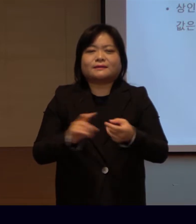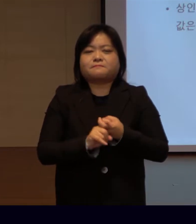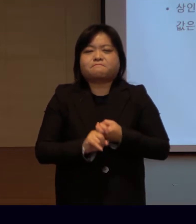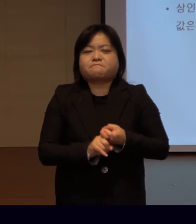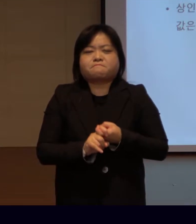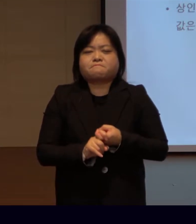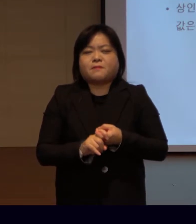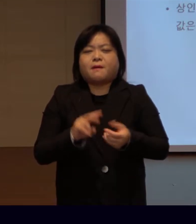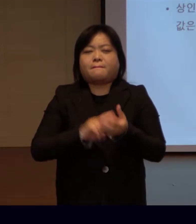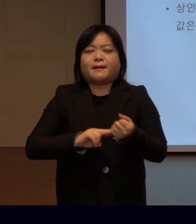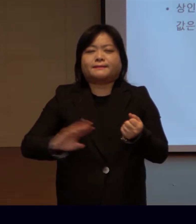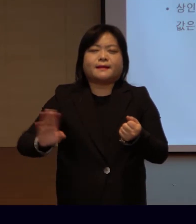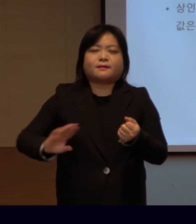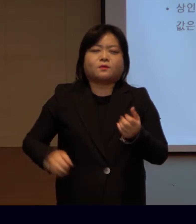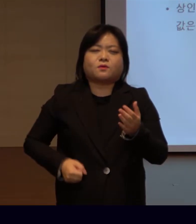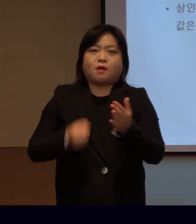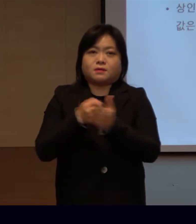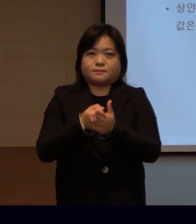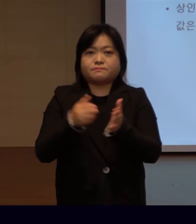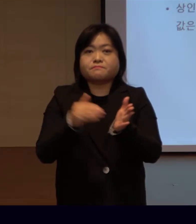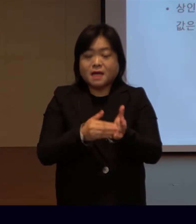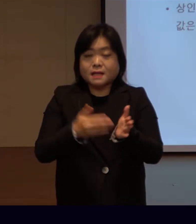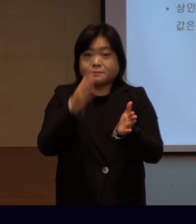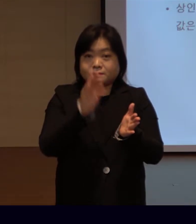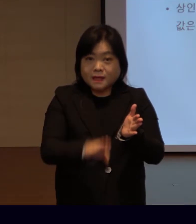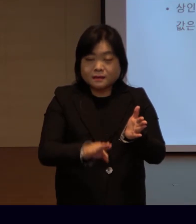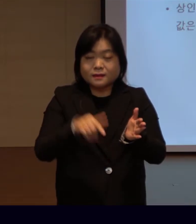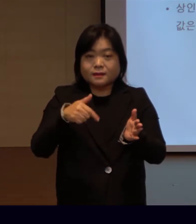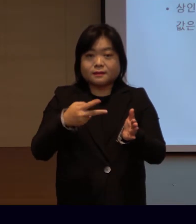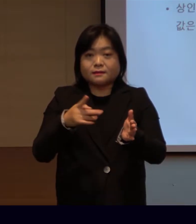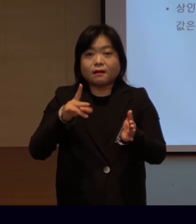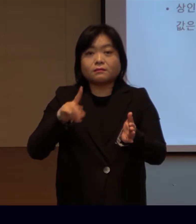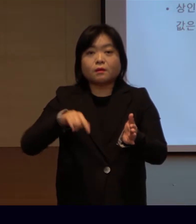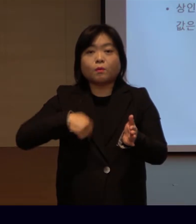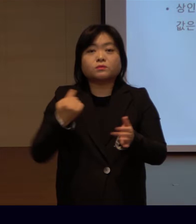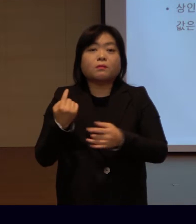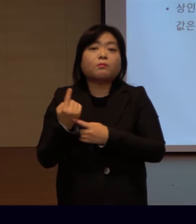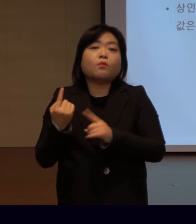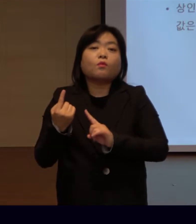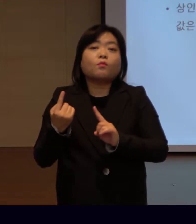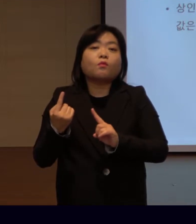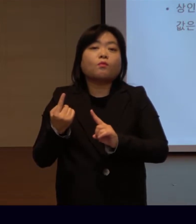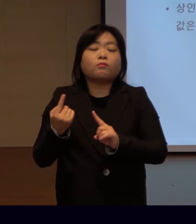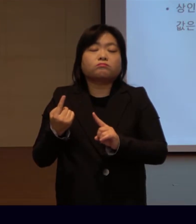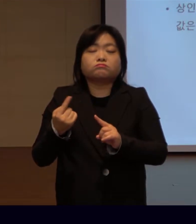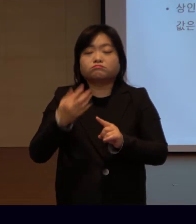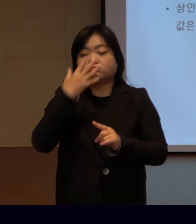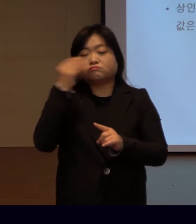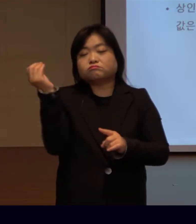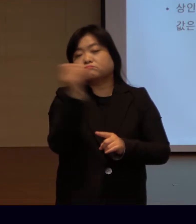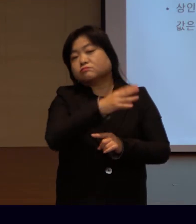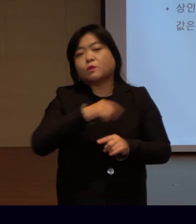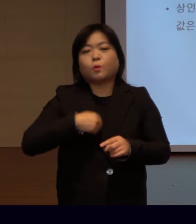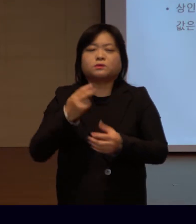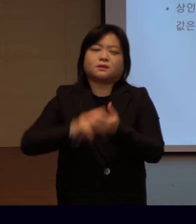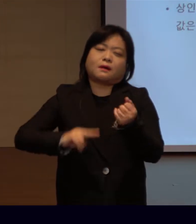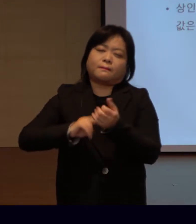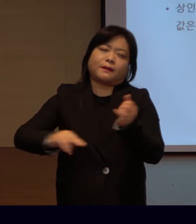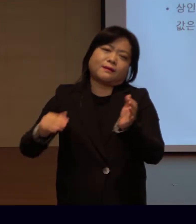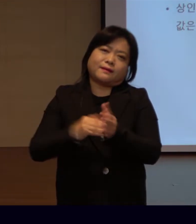단결해서 포도를 팔지 않기로 결의를 합니다만 그랑데는 아랑곳하지 않고 혼자서 싹